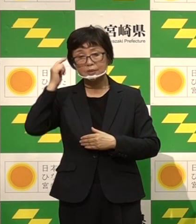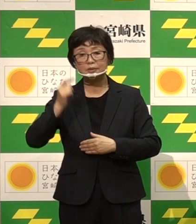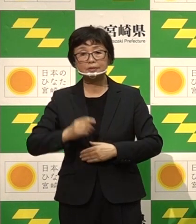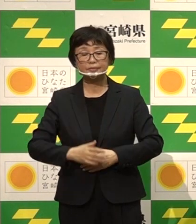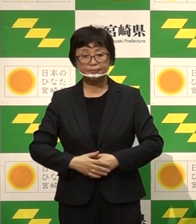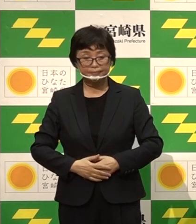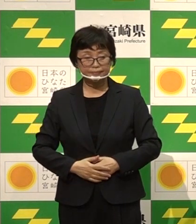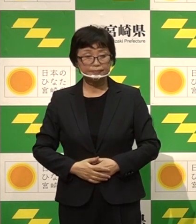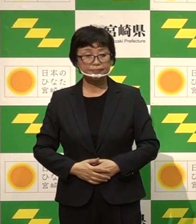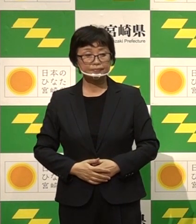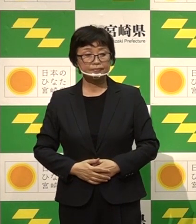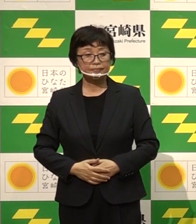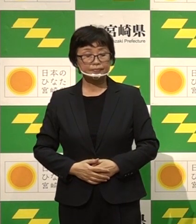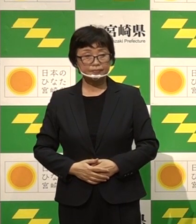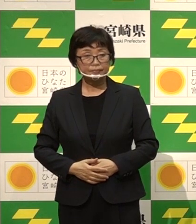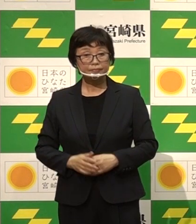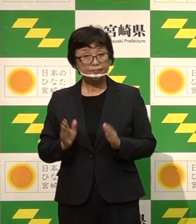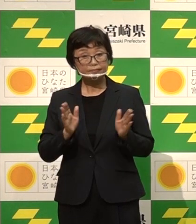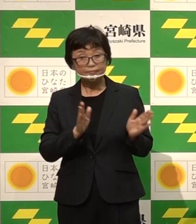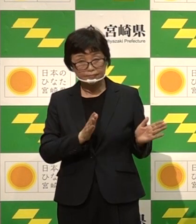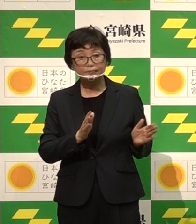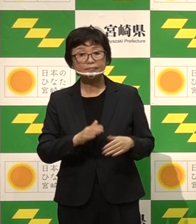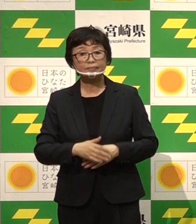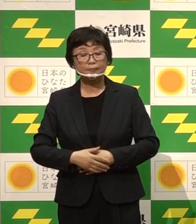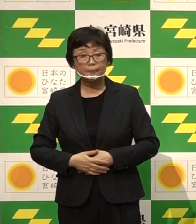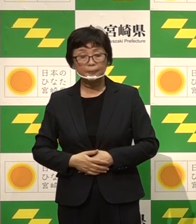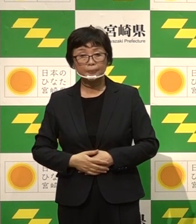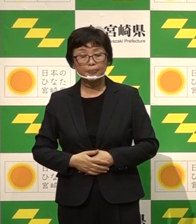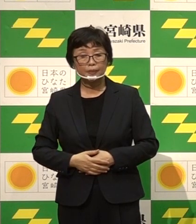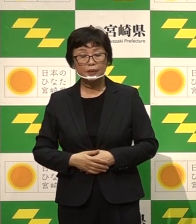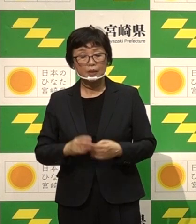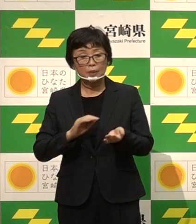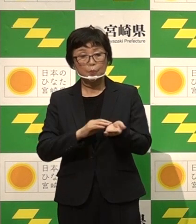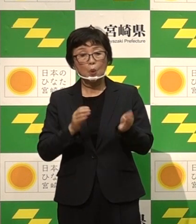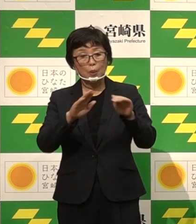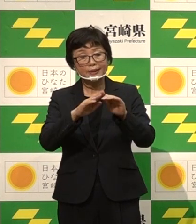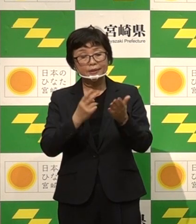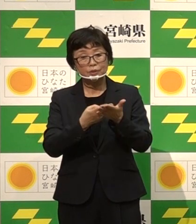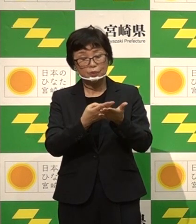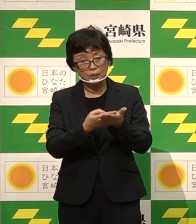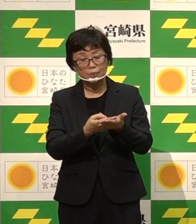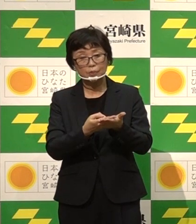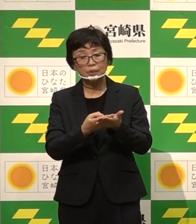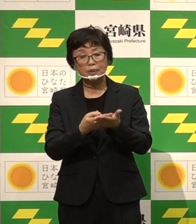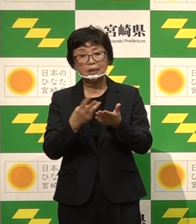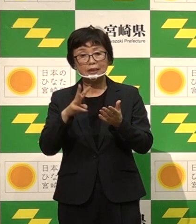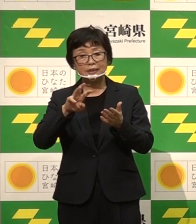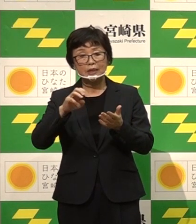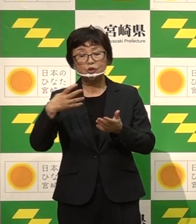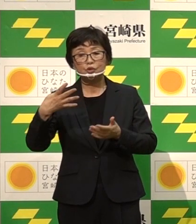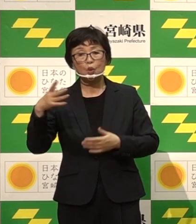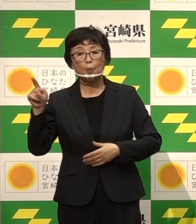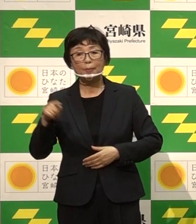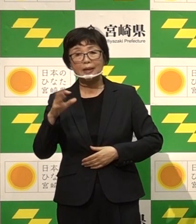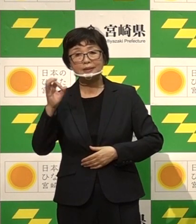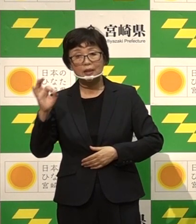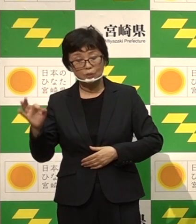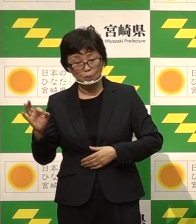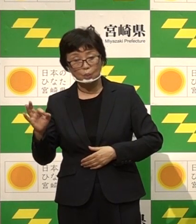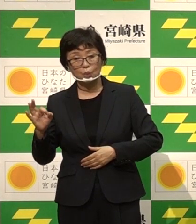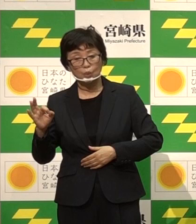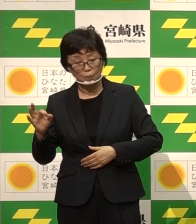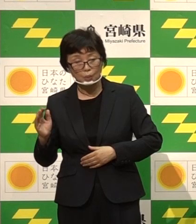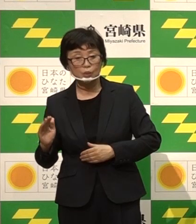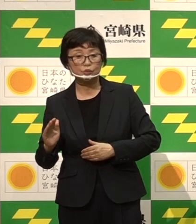。はい、病床使用率にも直近で 34% まで上昇した